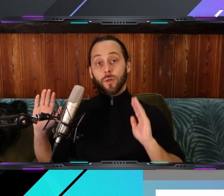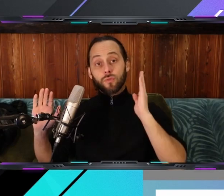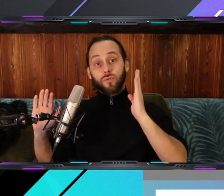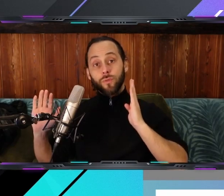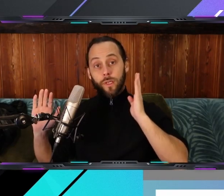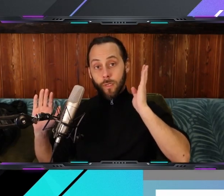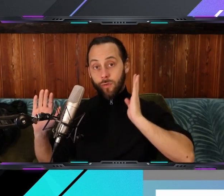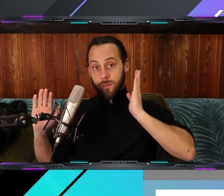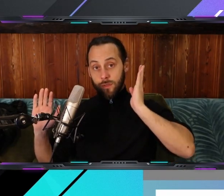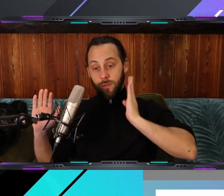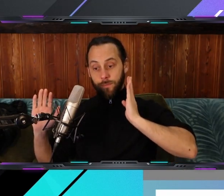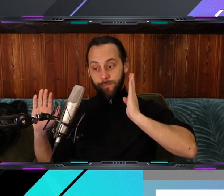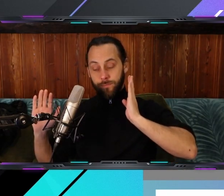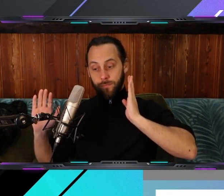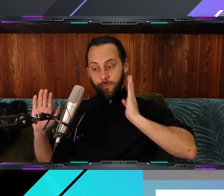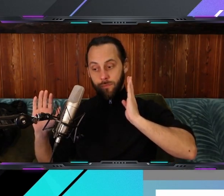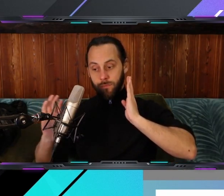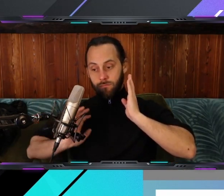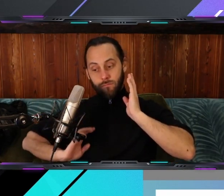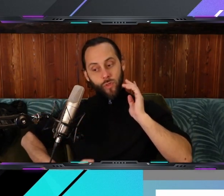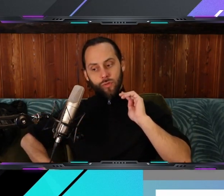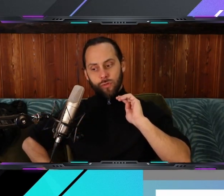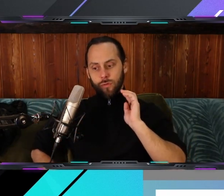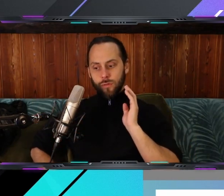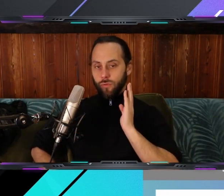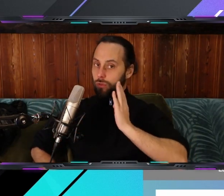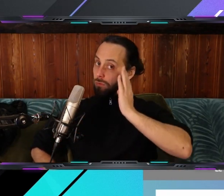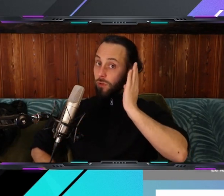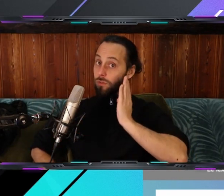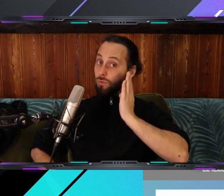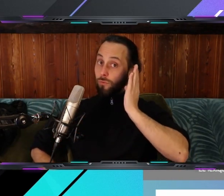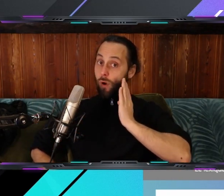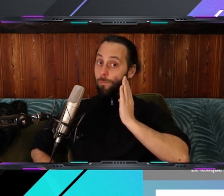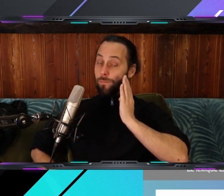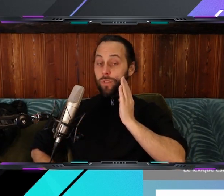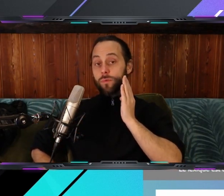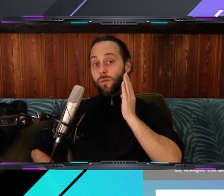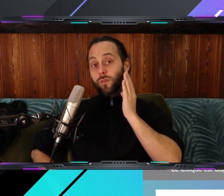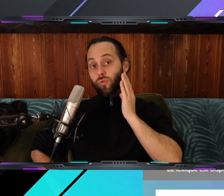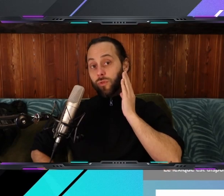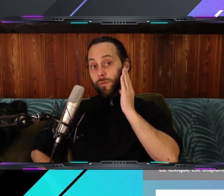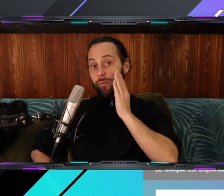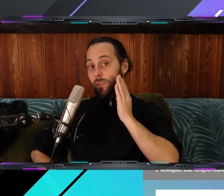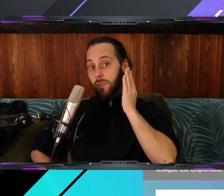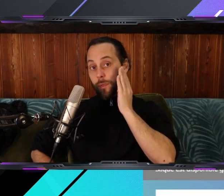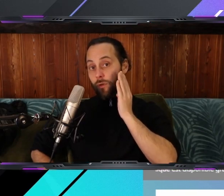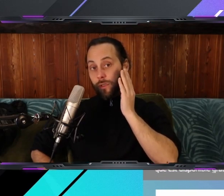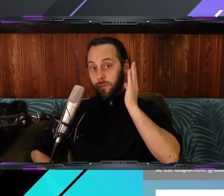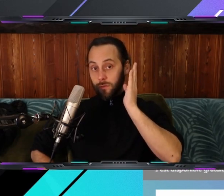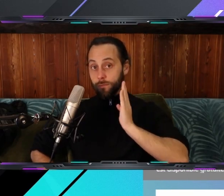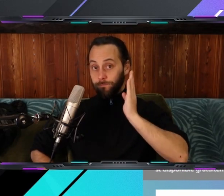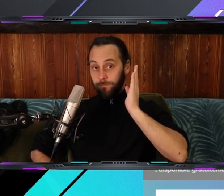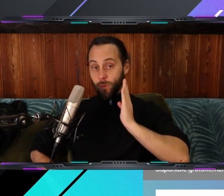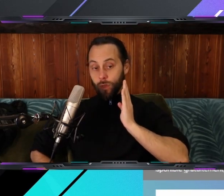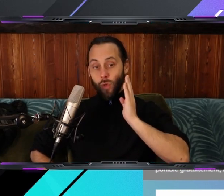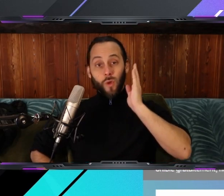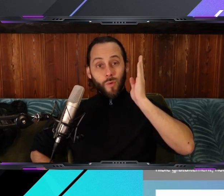Ah pardon, je tournais. Bah non, c'est... Tiens, j'étais sûr que c'était tourné. Non, alors c'est 2 fois. C'est sans tourner. Il n'y a pas de rotation,